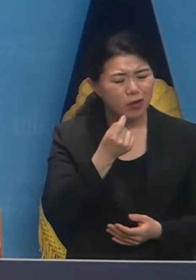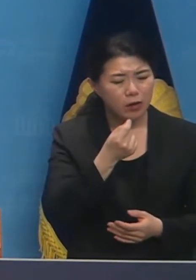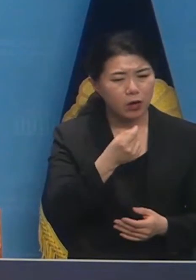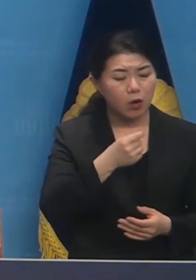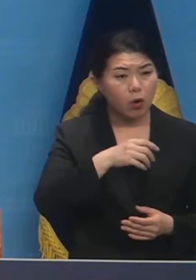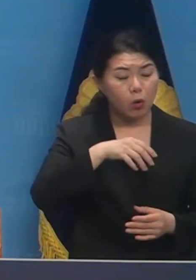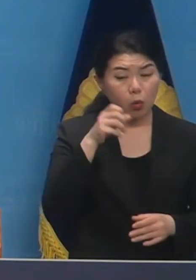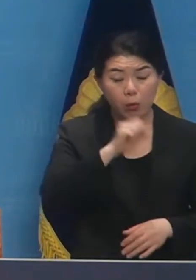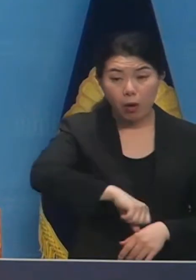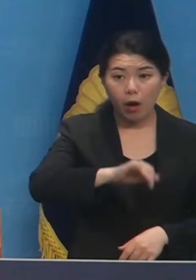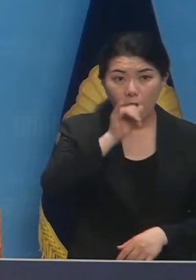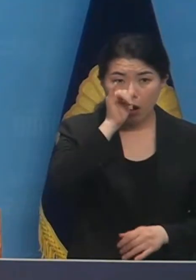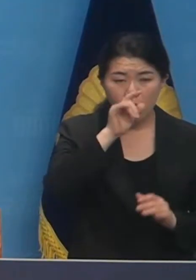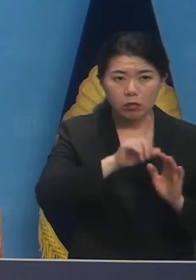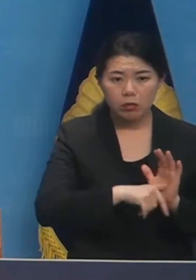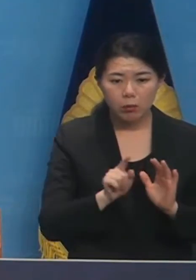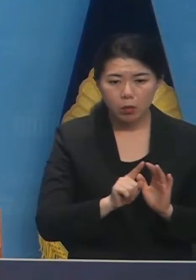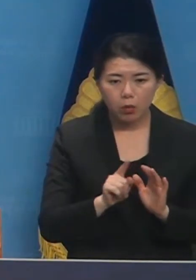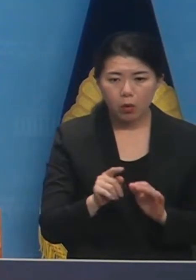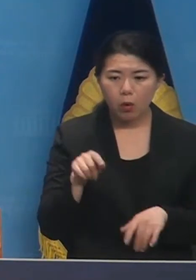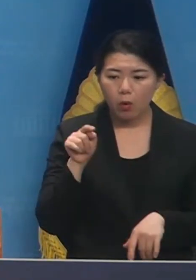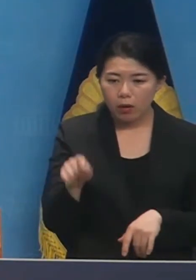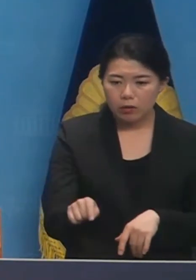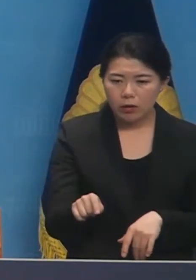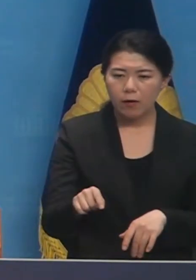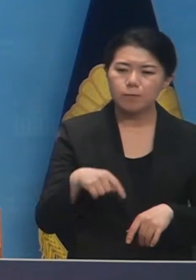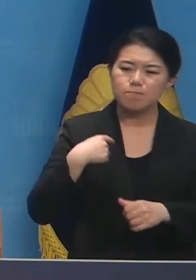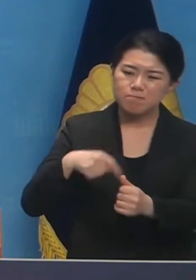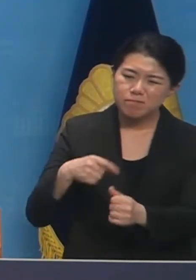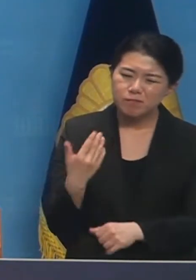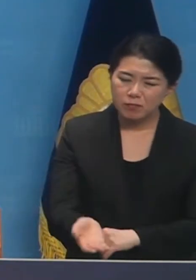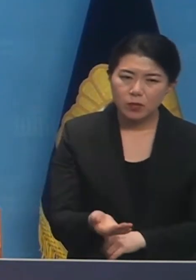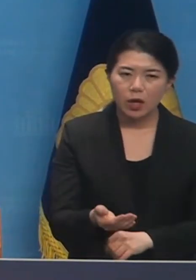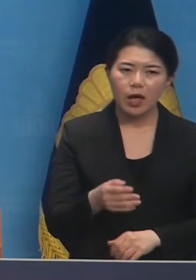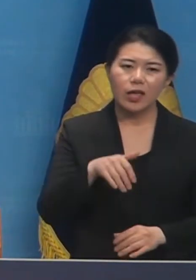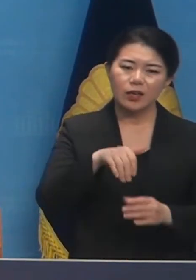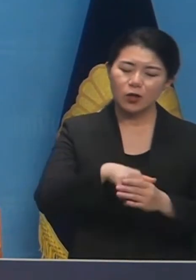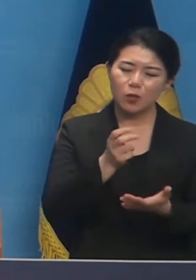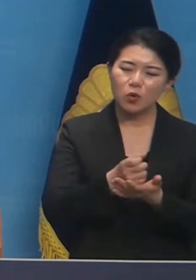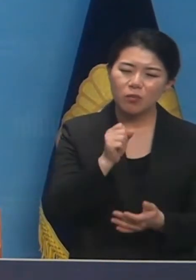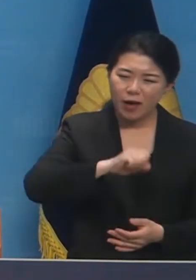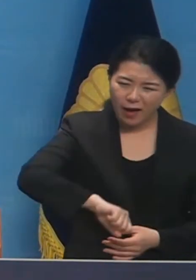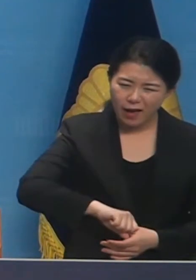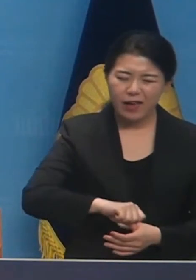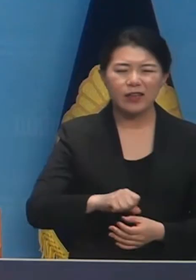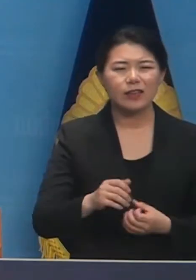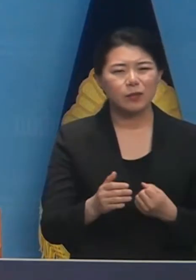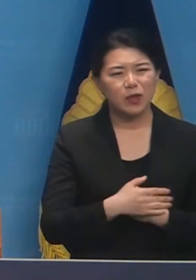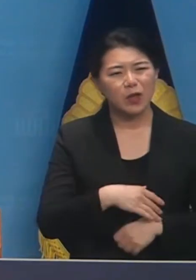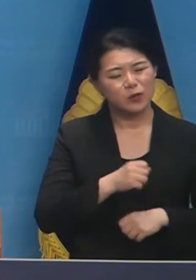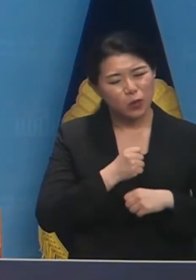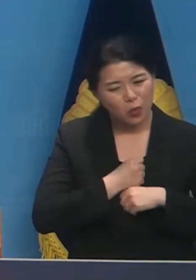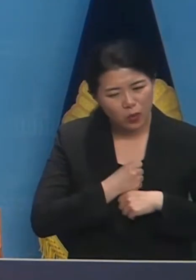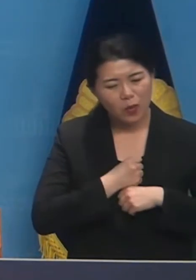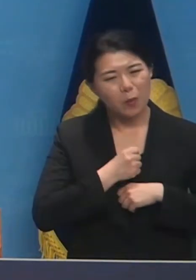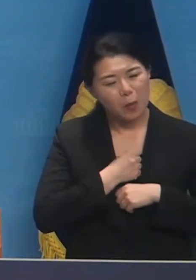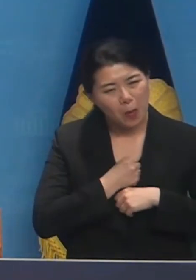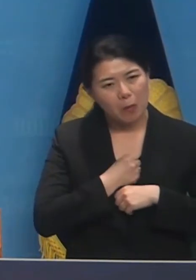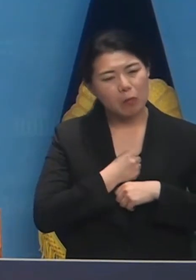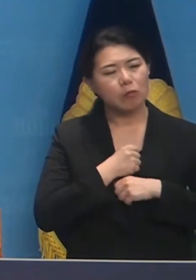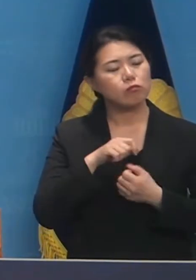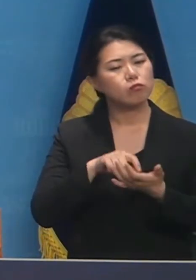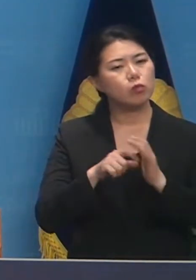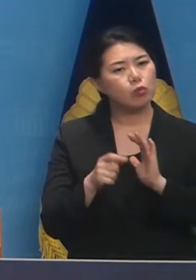위반하면 와서 좀 지도를 해서 이건 선거법을 위반하는 거니까 좀 조심해라, 이런